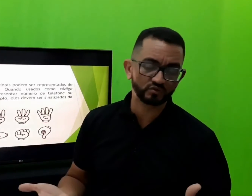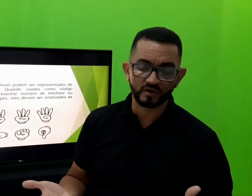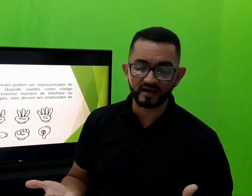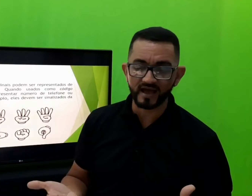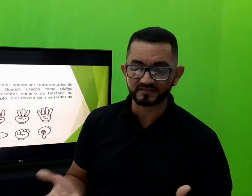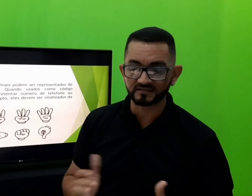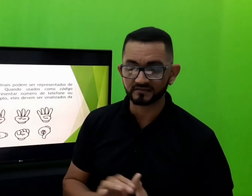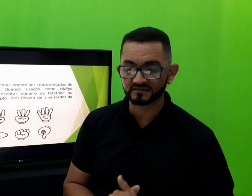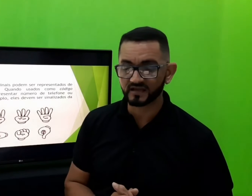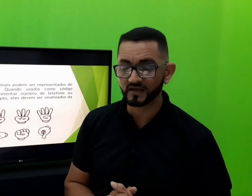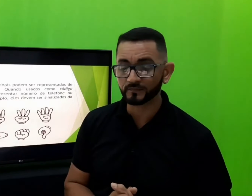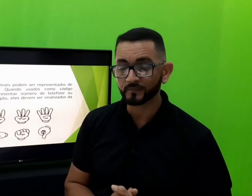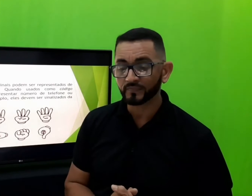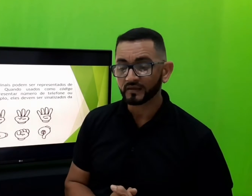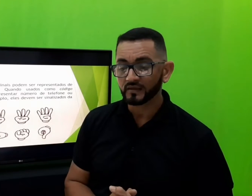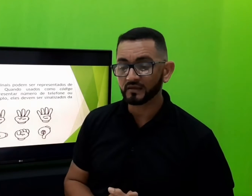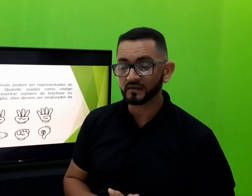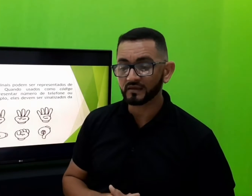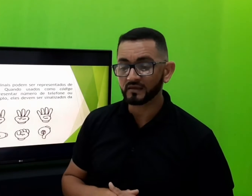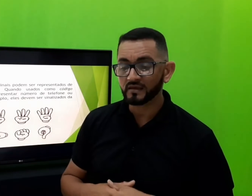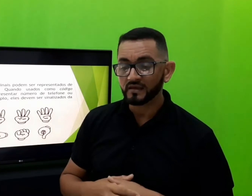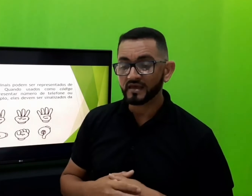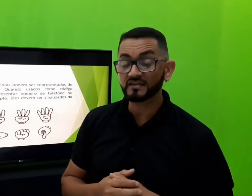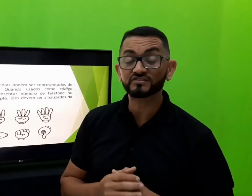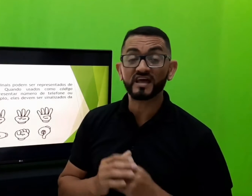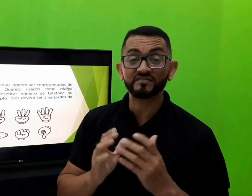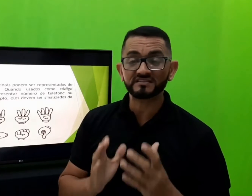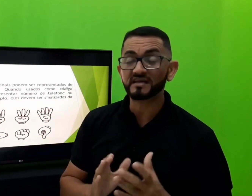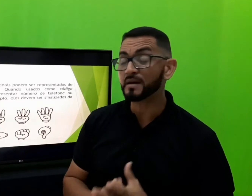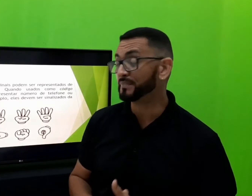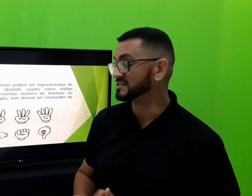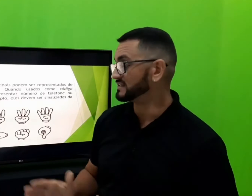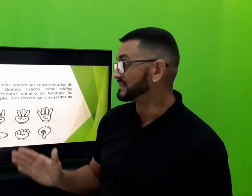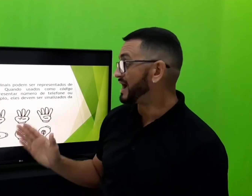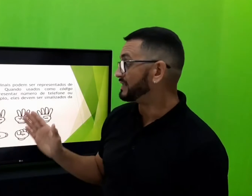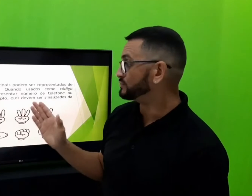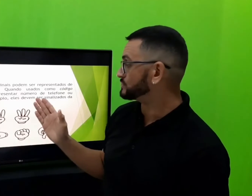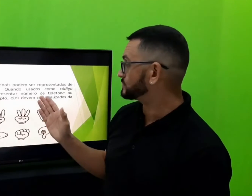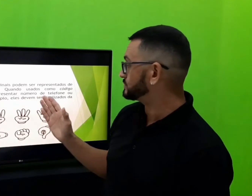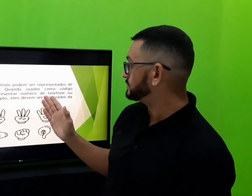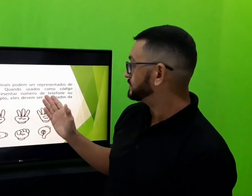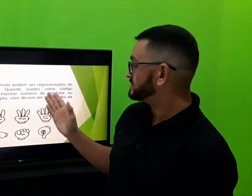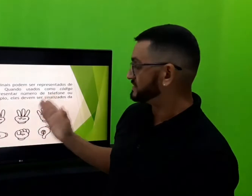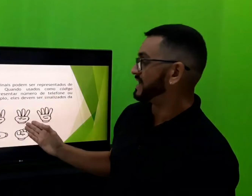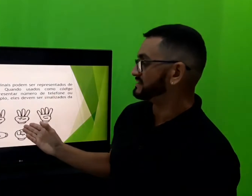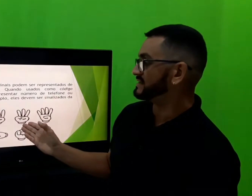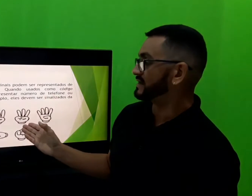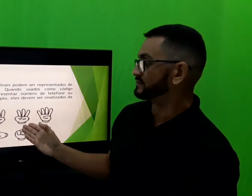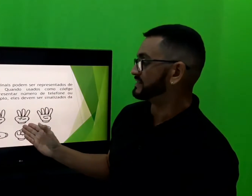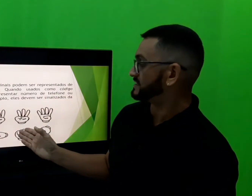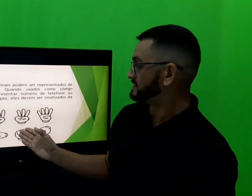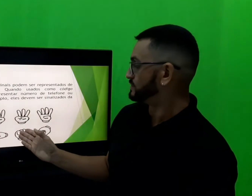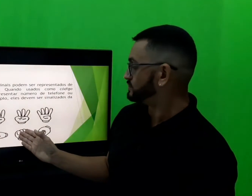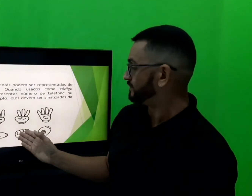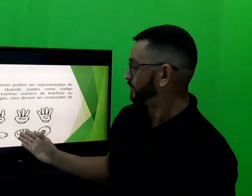sua casa, certo? E eles devem ser representados, sinalizados da seguinte